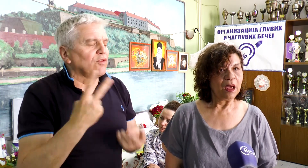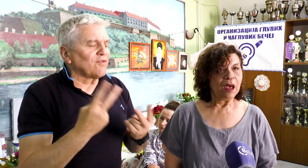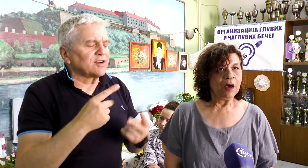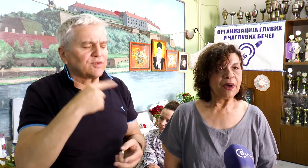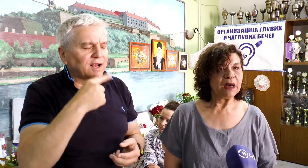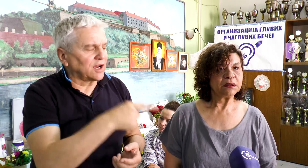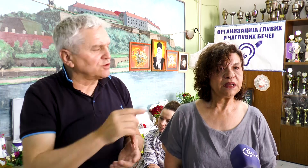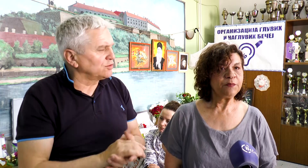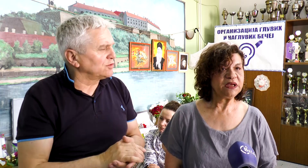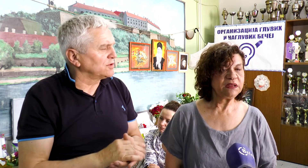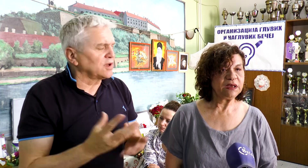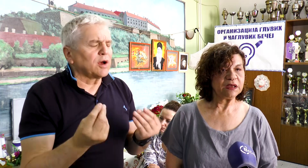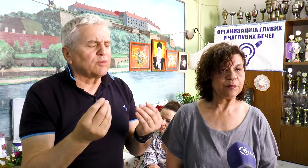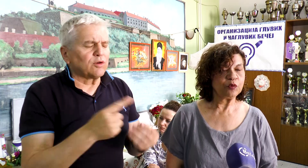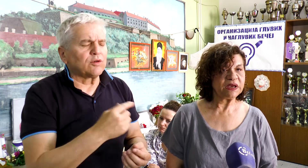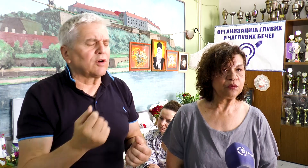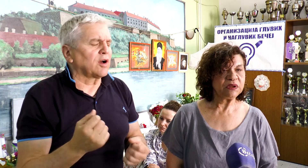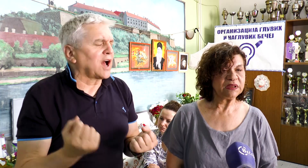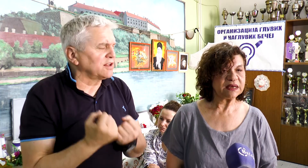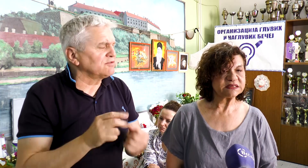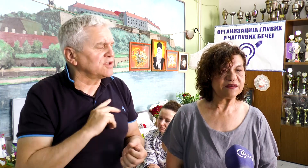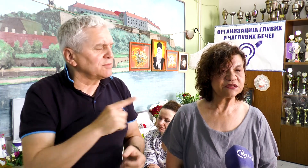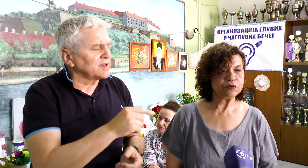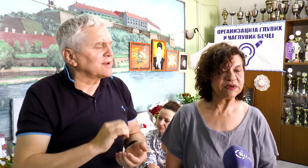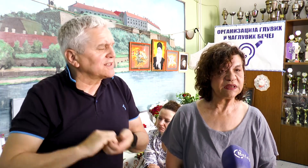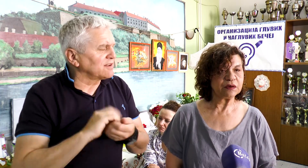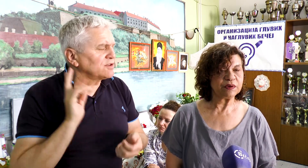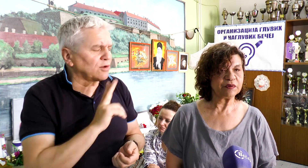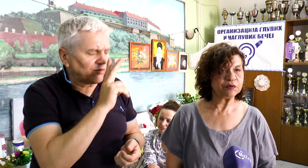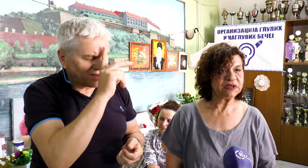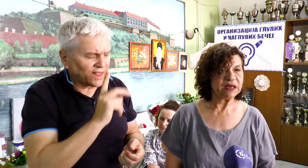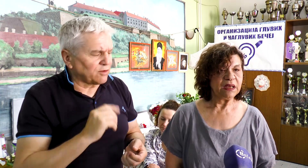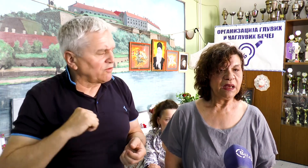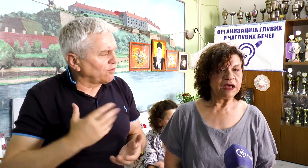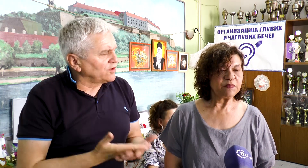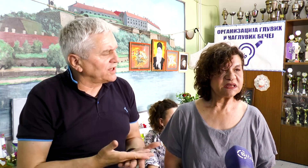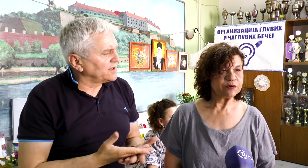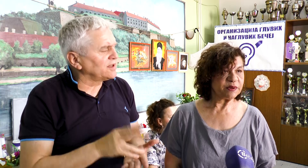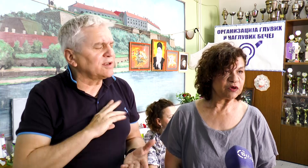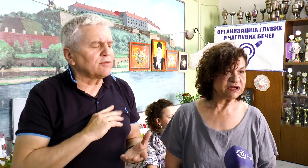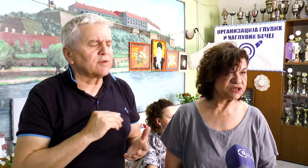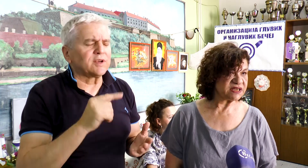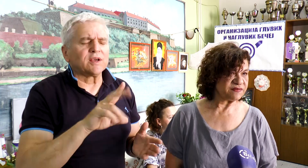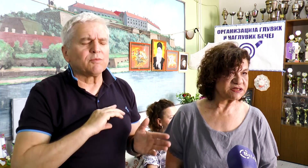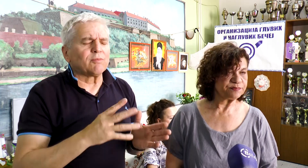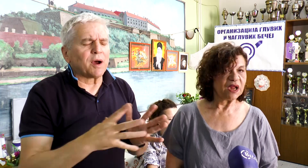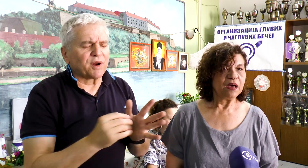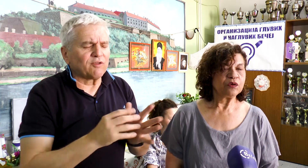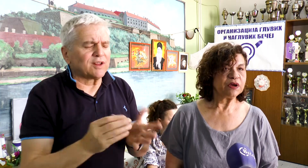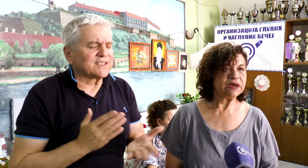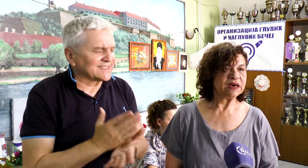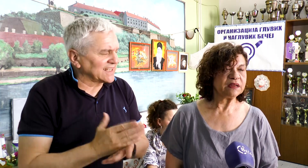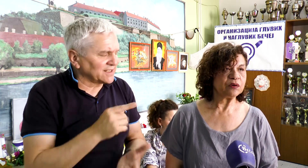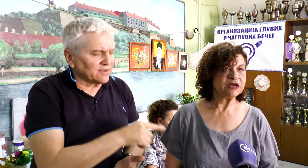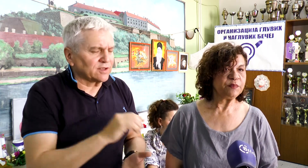napomenuti? Pa najbitnije je napomenuti da Savez gluvih i nagluvih Vojvodine ima svoj prevodilački servis.